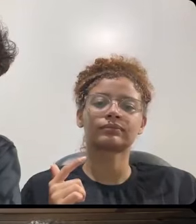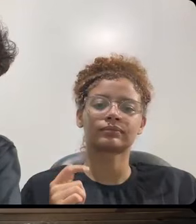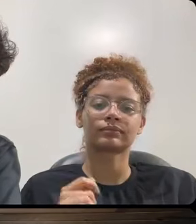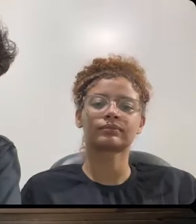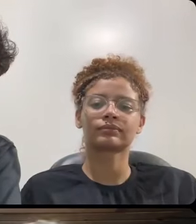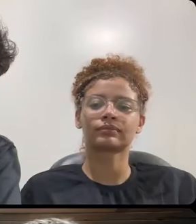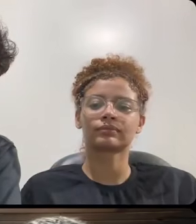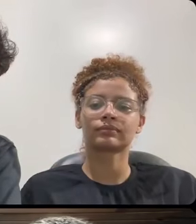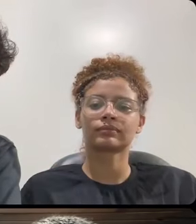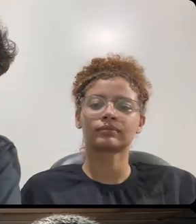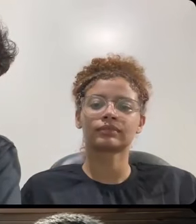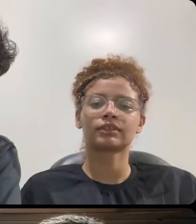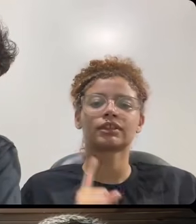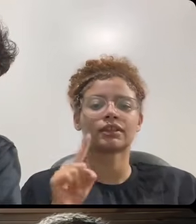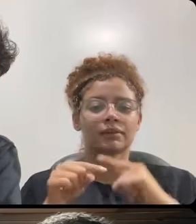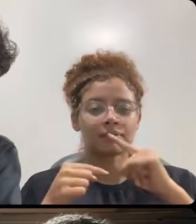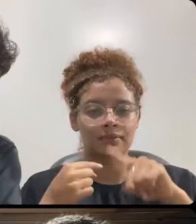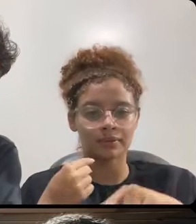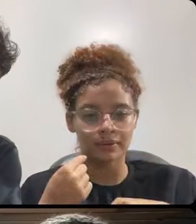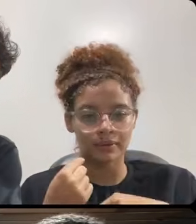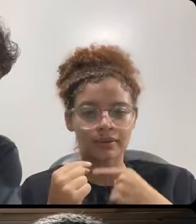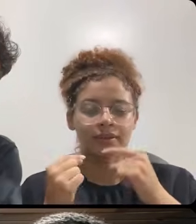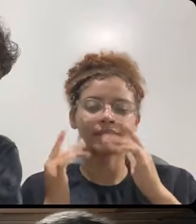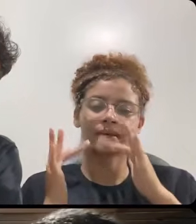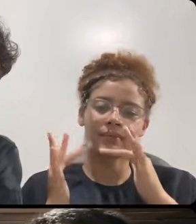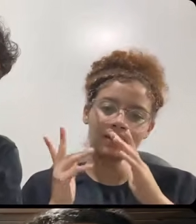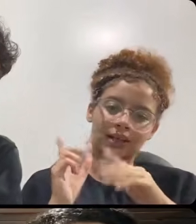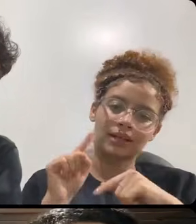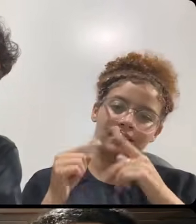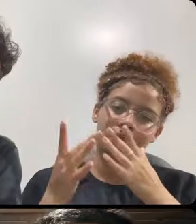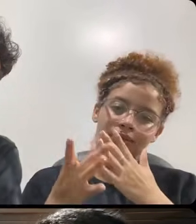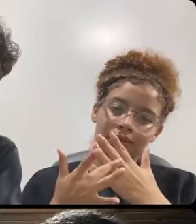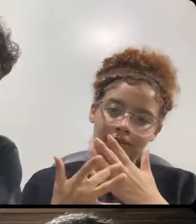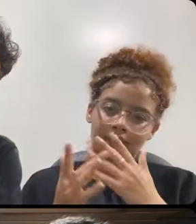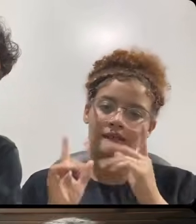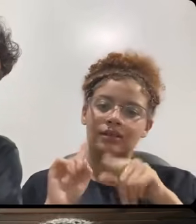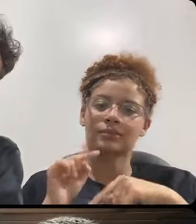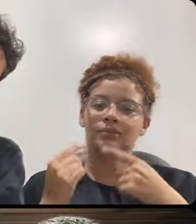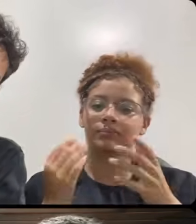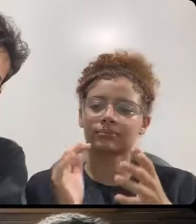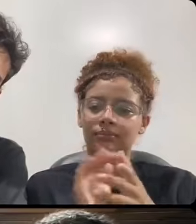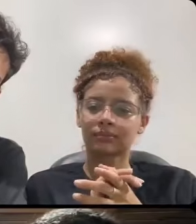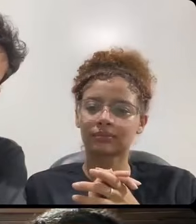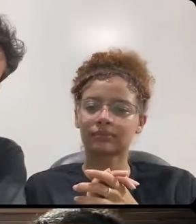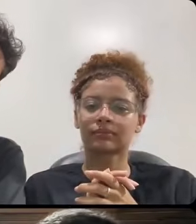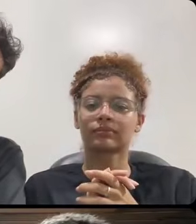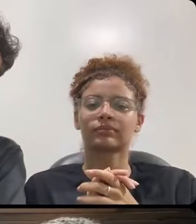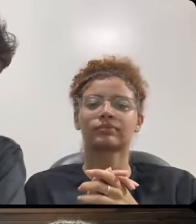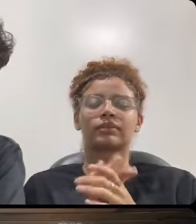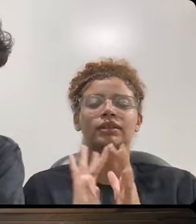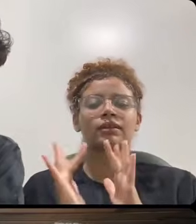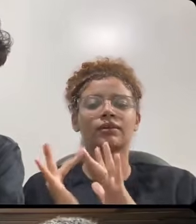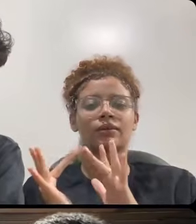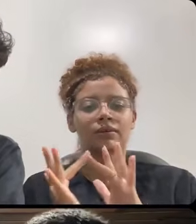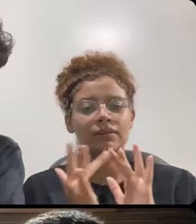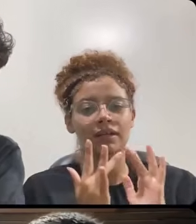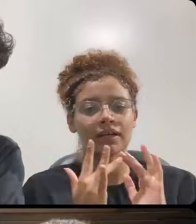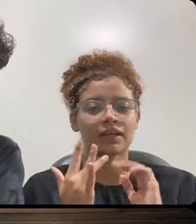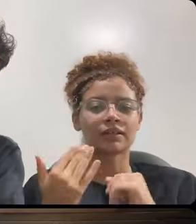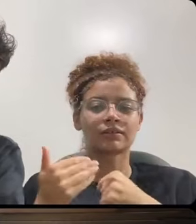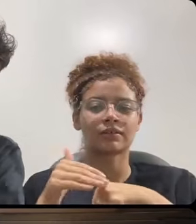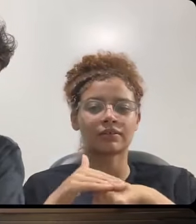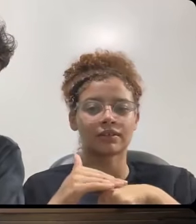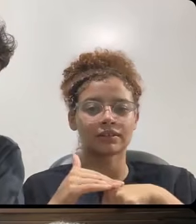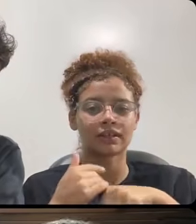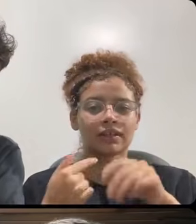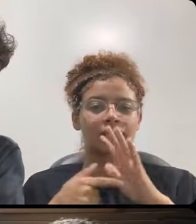filhos e coisa. Aí depois ele começou a entender, entende? A conhecer presencialmente, a interagir com as pessoas, que no início